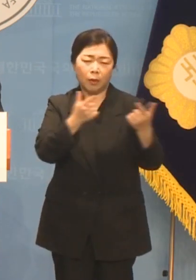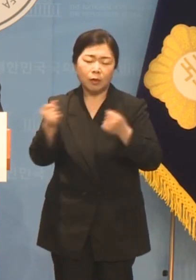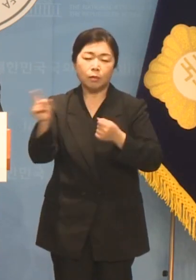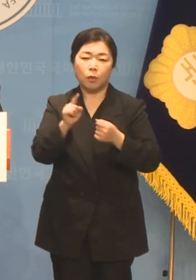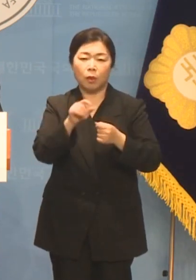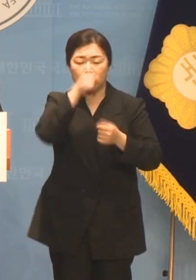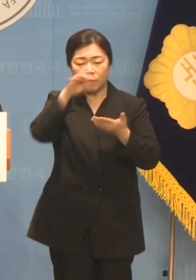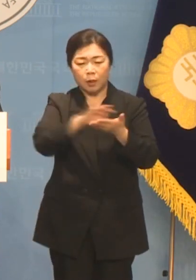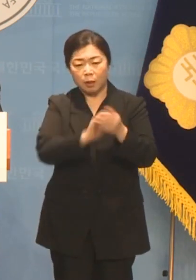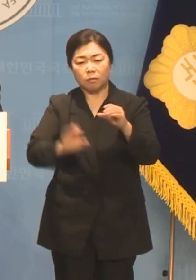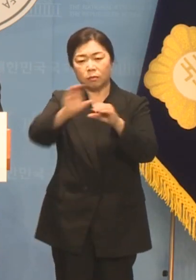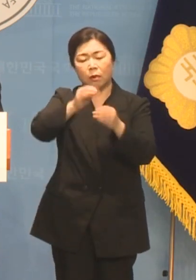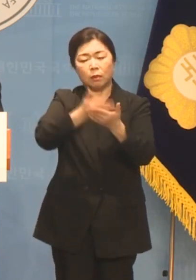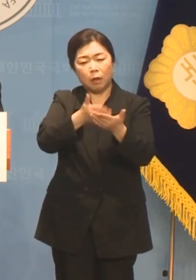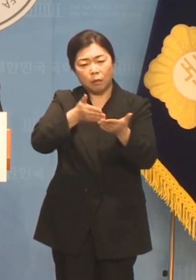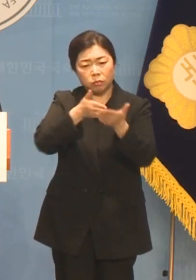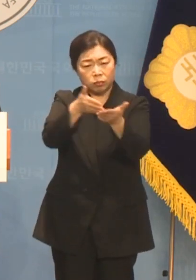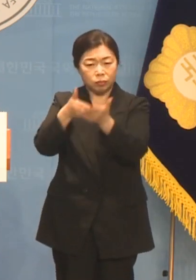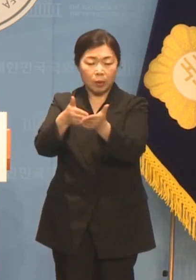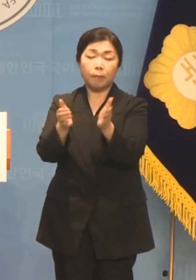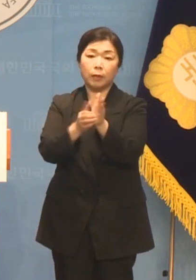추경안 편성을 요구했습니다.